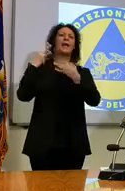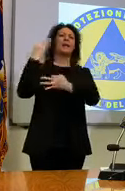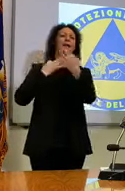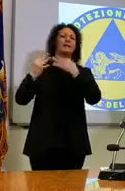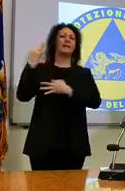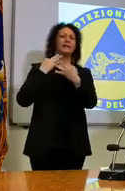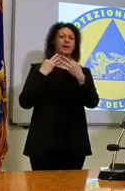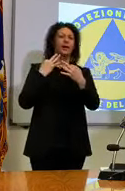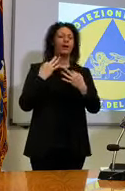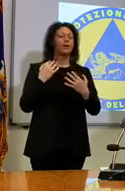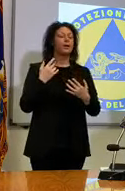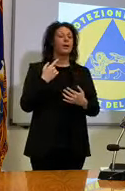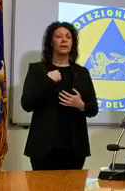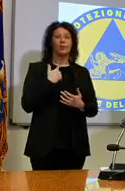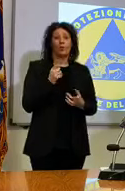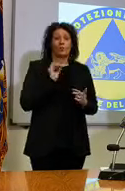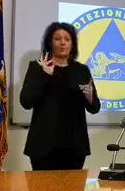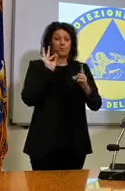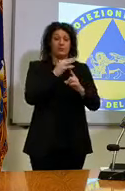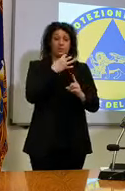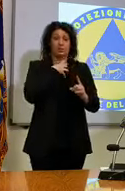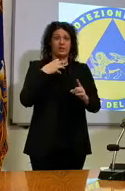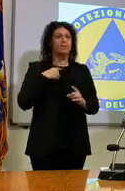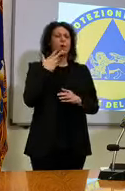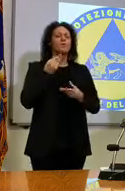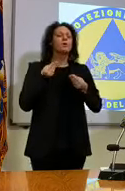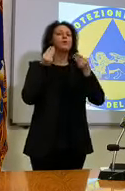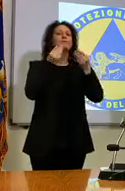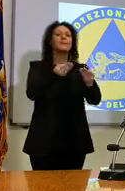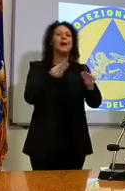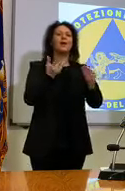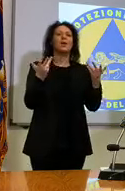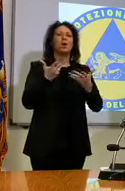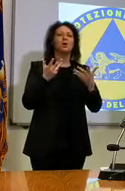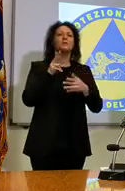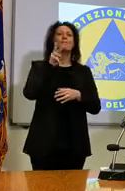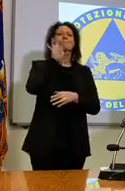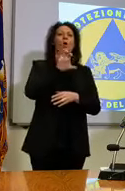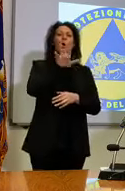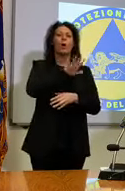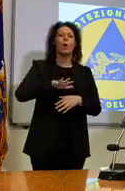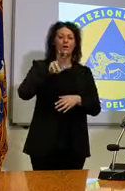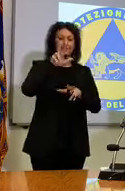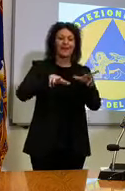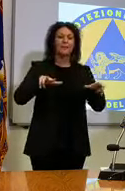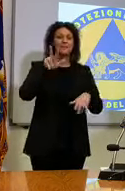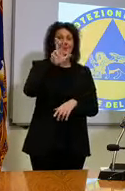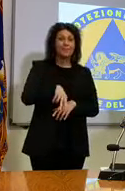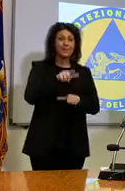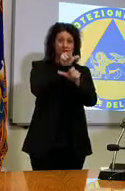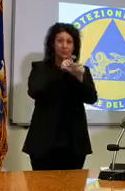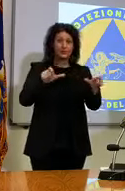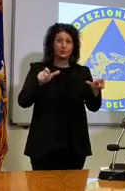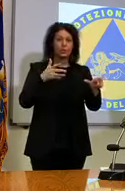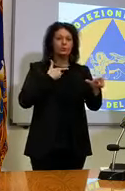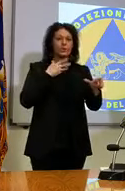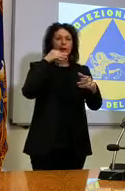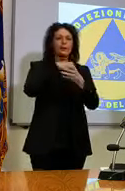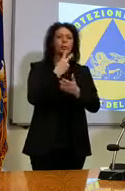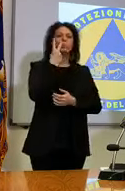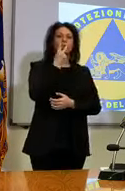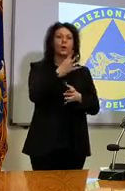una visione scientifica, li ho fatti con la visione di dare tranquillità a 3.000 persone che si ritrovavano due contagiati. E